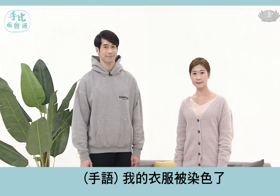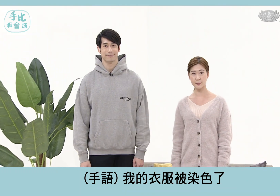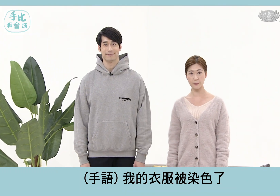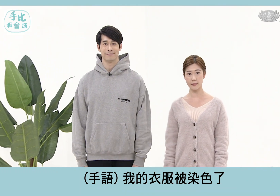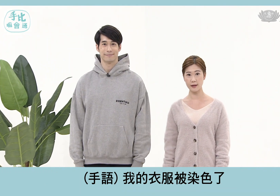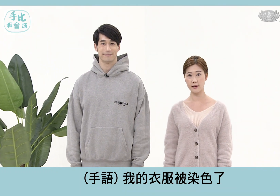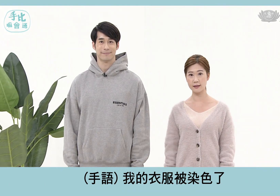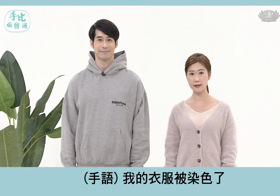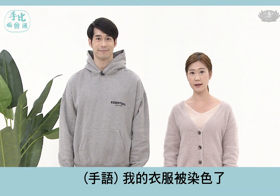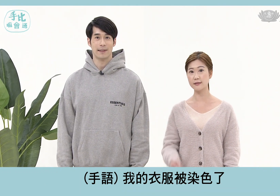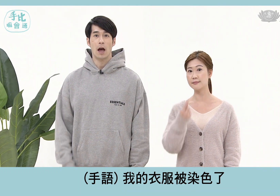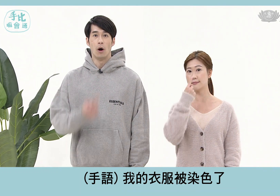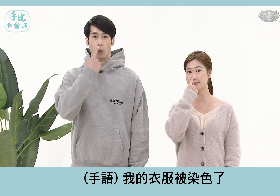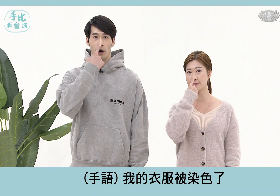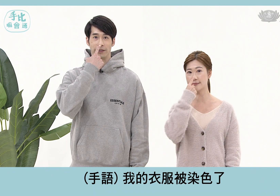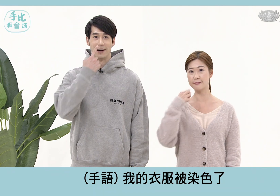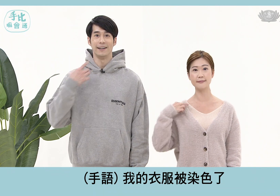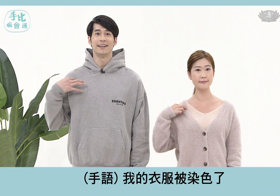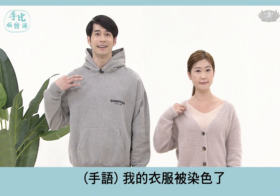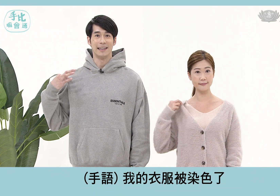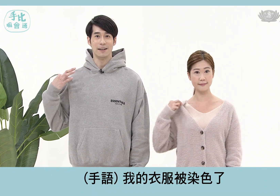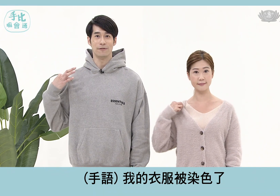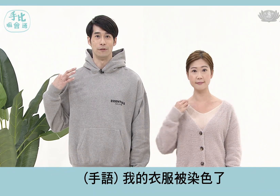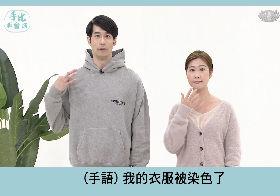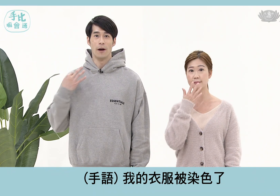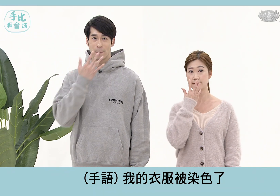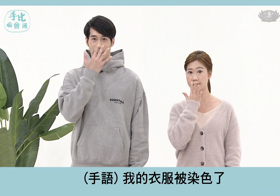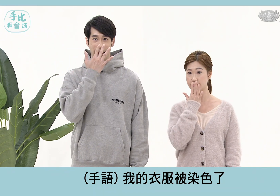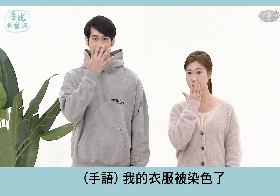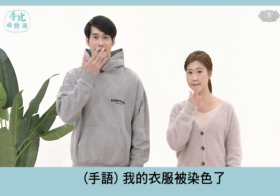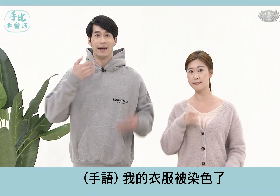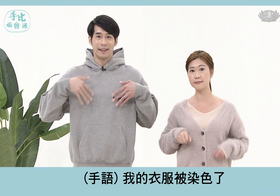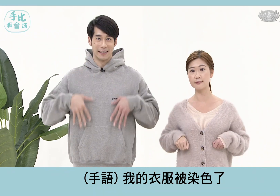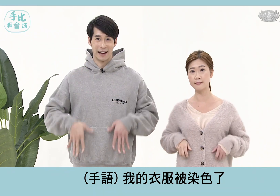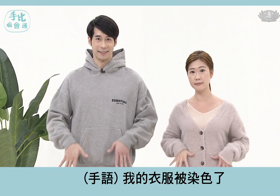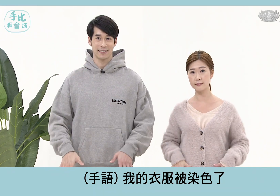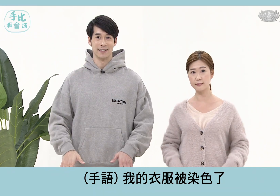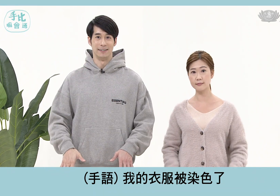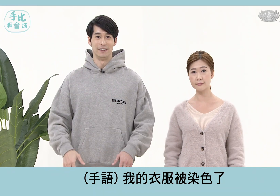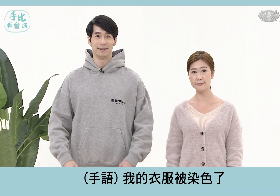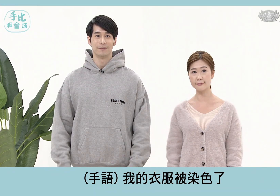了，我的衣服被染色了。